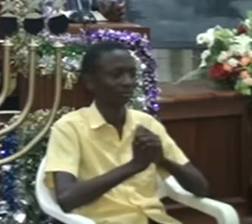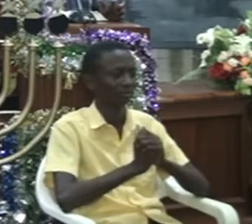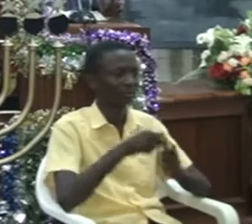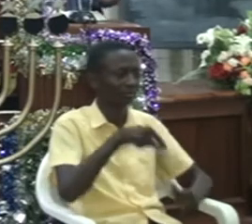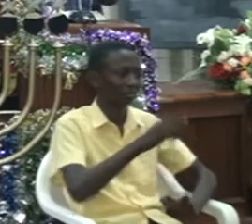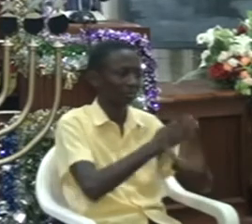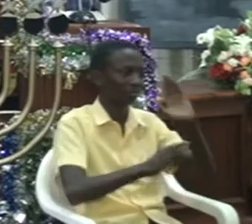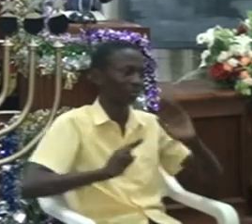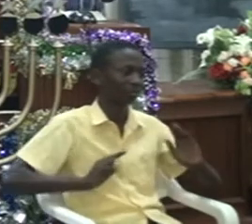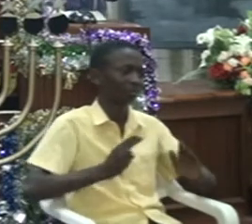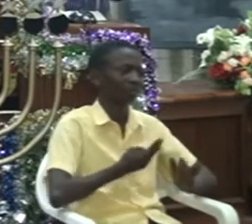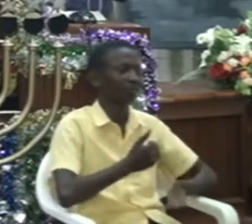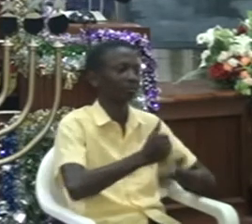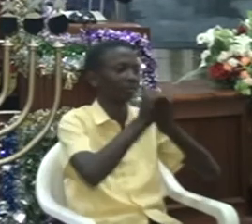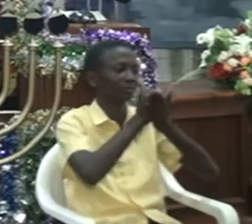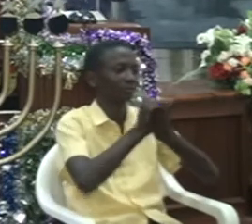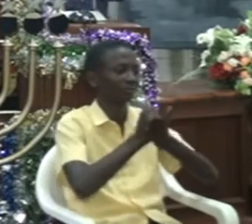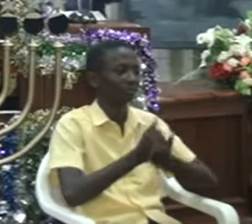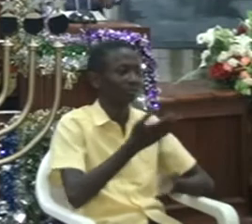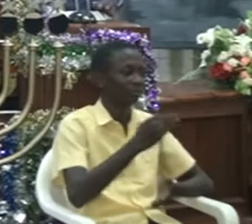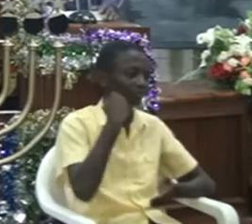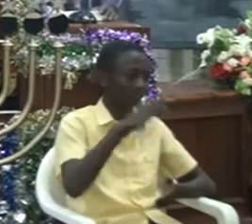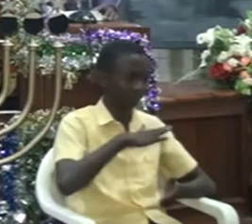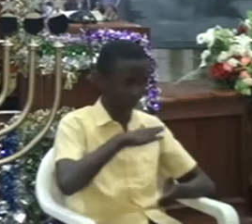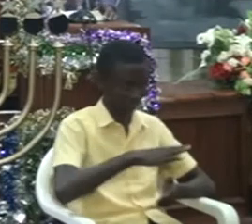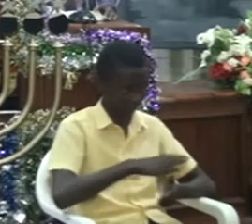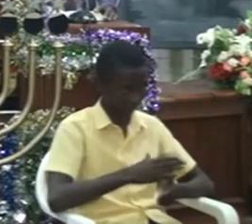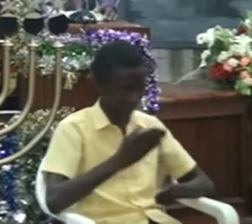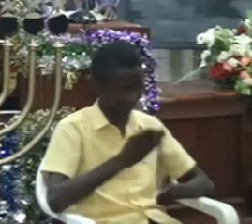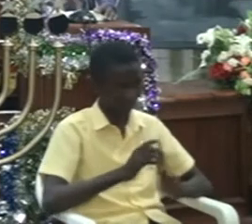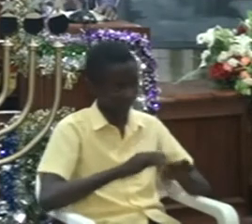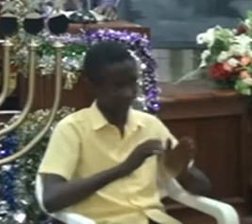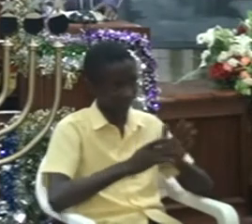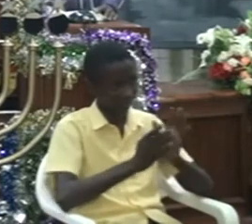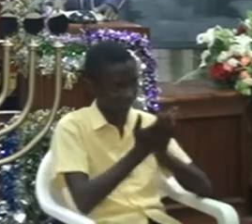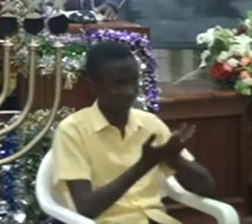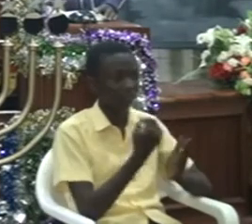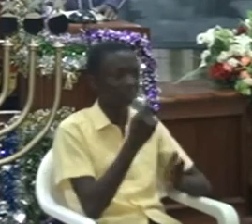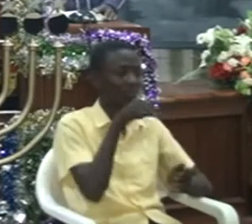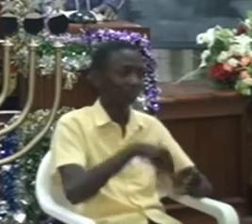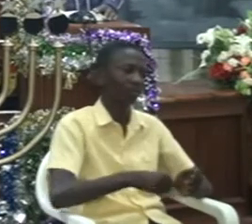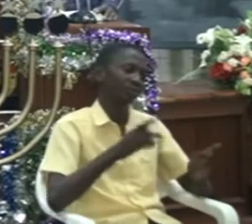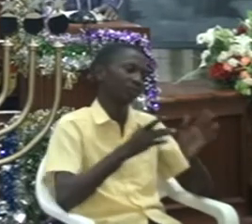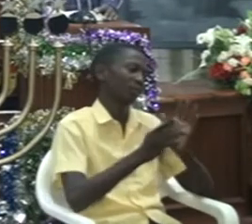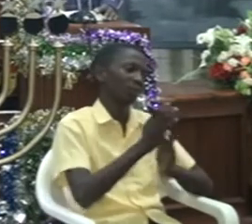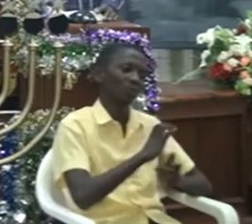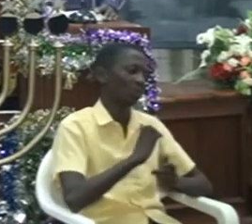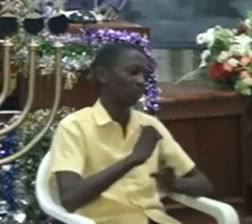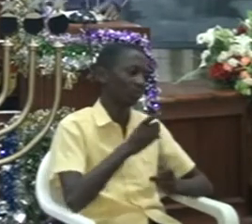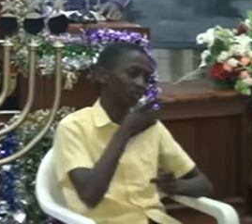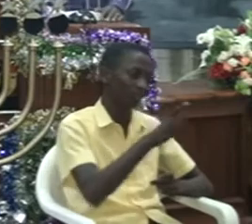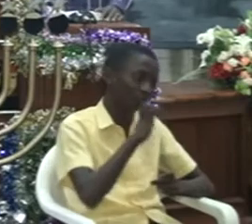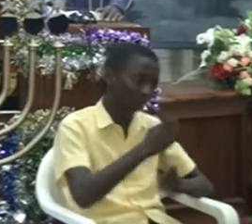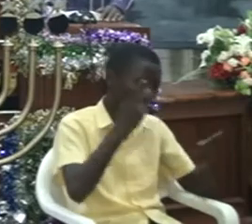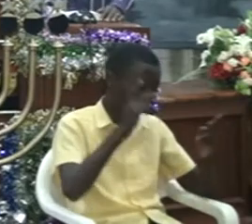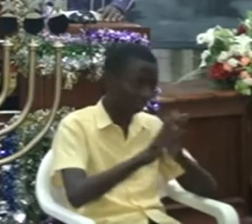Que Dieu nous aide. Ah, Mungu atusaidie pas. Cette femme a dit tu es prophète. Oui, mama huyu akasema ah mimi nuko nabii. Et peu plus tard, na